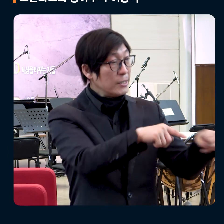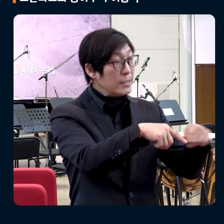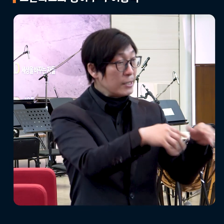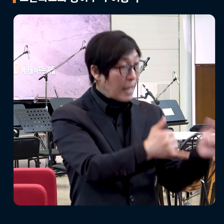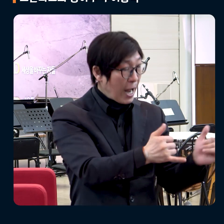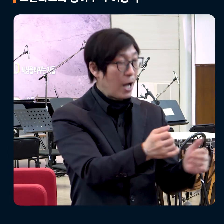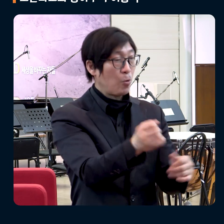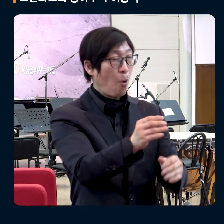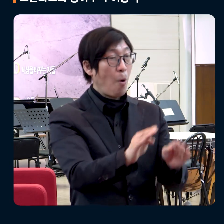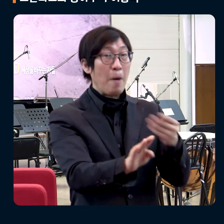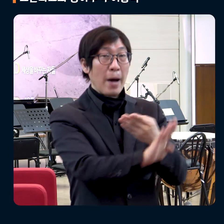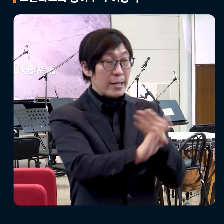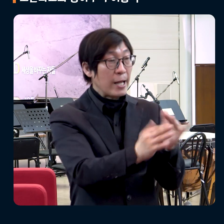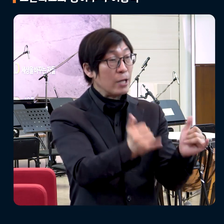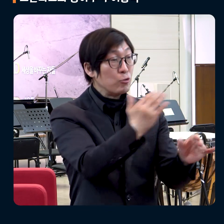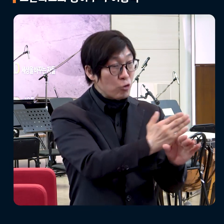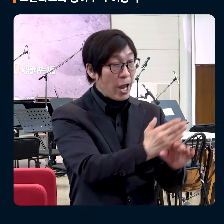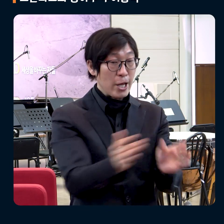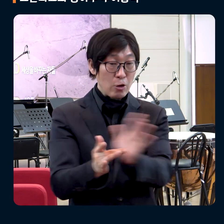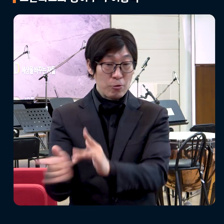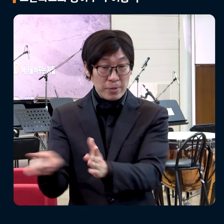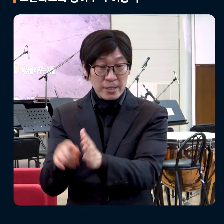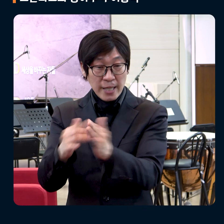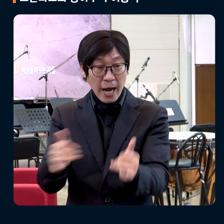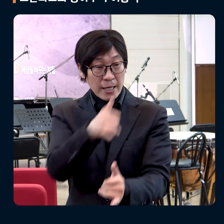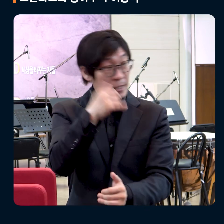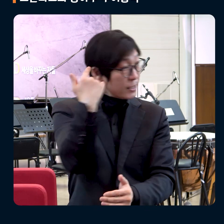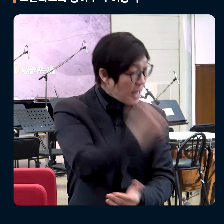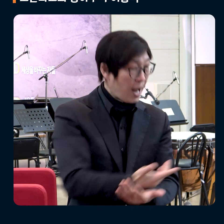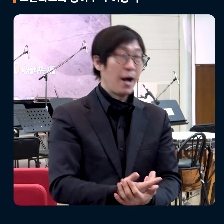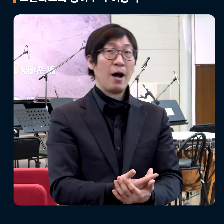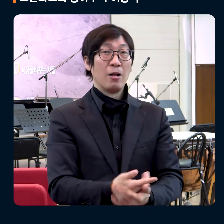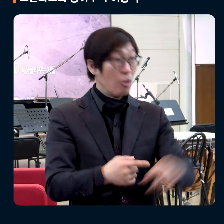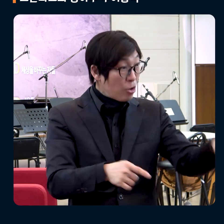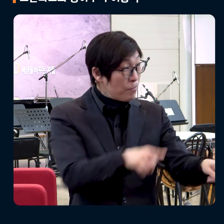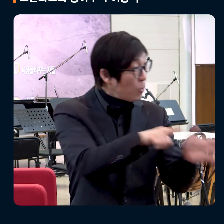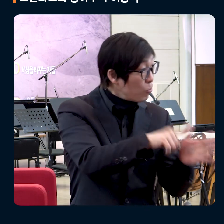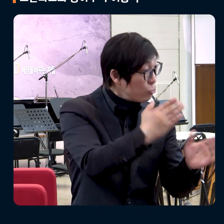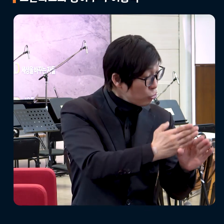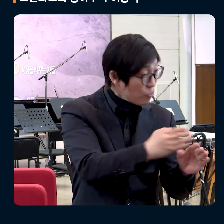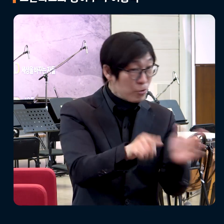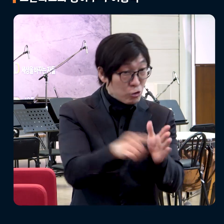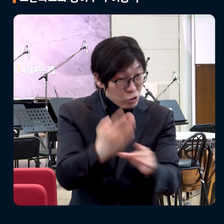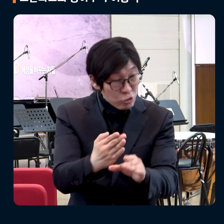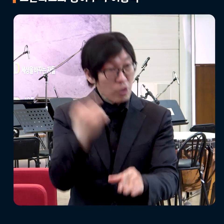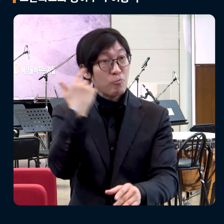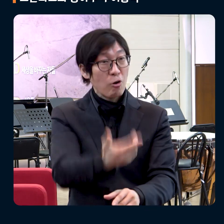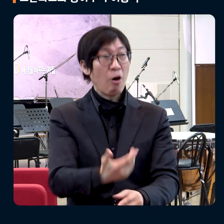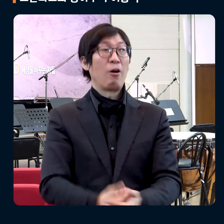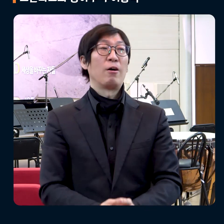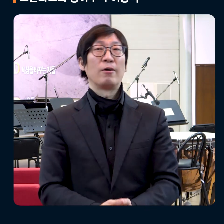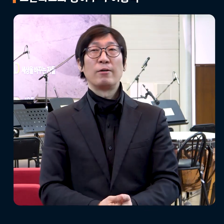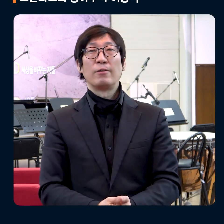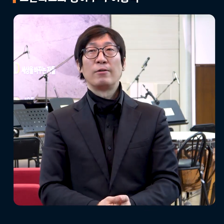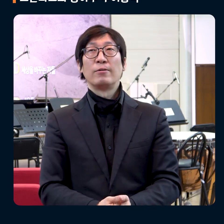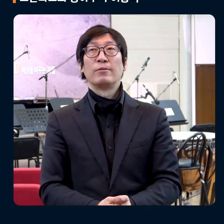당국자들이나 바리새인 중에 그를 믿는 자가 있느냐? 너희도 믿어? 너희도 믿어?